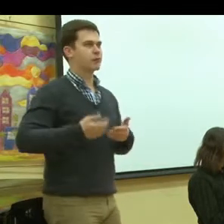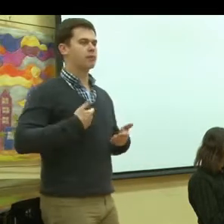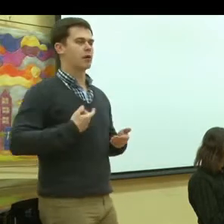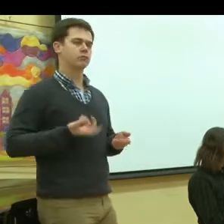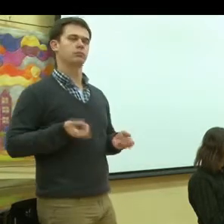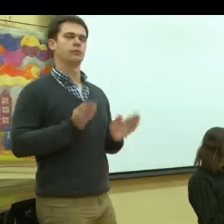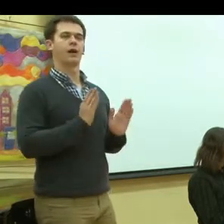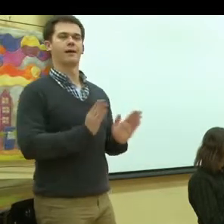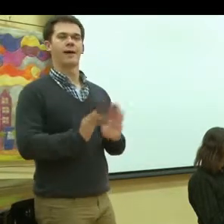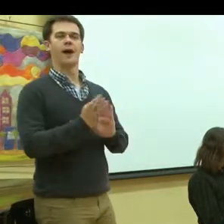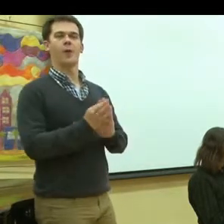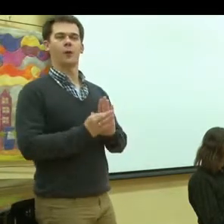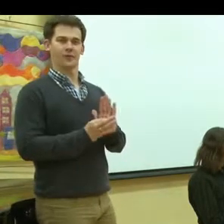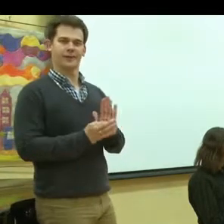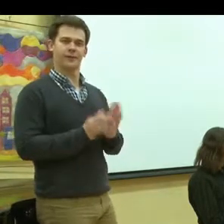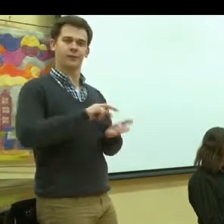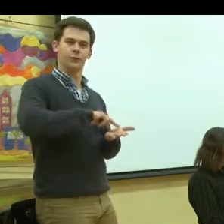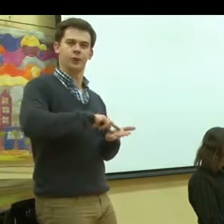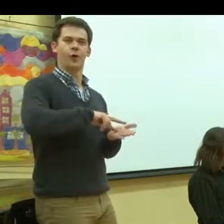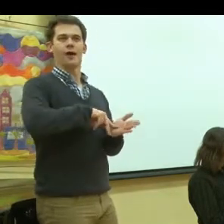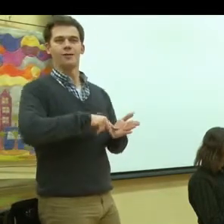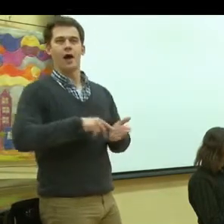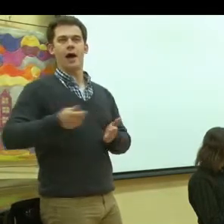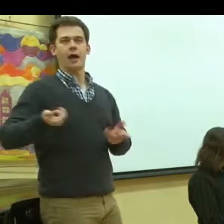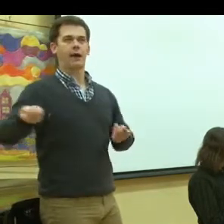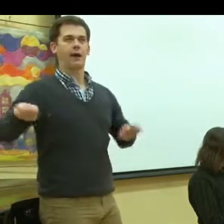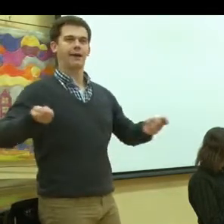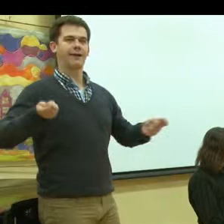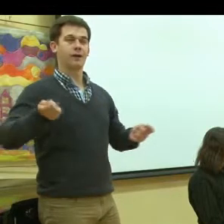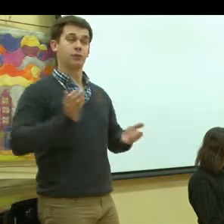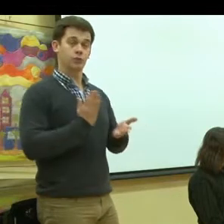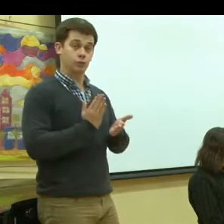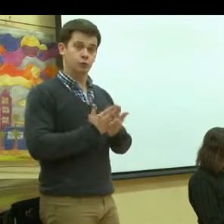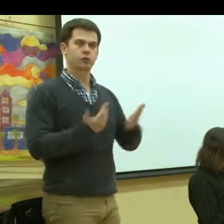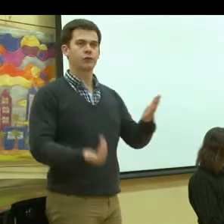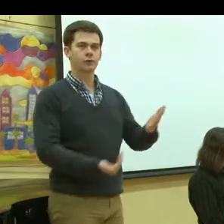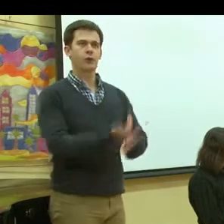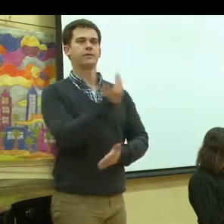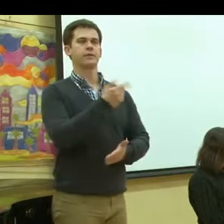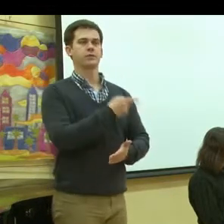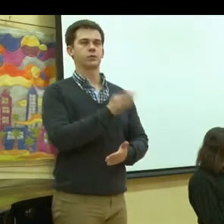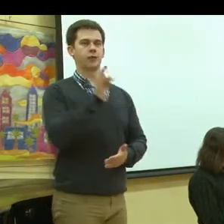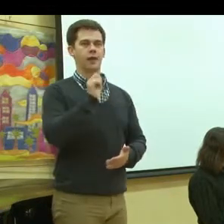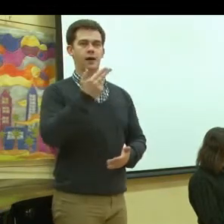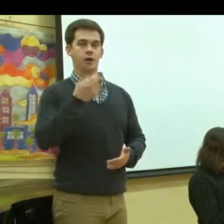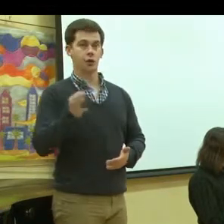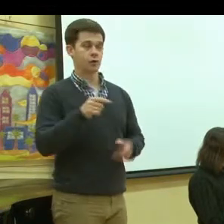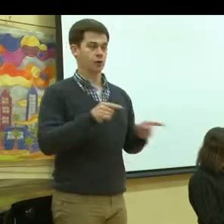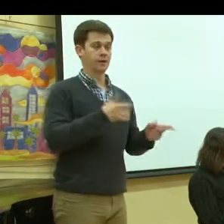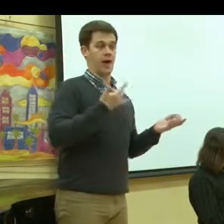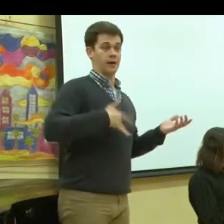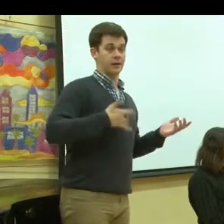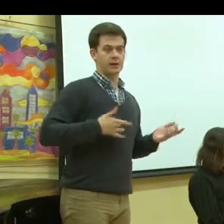a identificar ya a lo que es Argentina y Uruguay. I to, co ważne, to właśnie już tango w tej nowej formie zaczyna identyfikować i Argentynę,